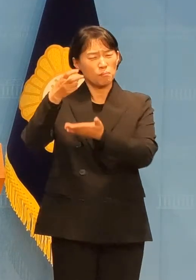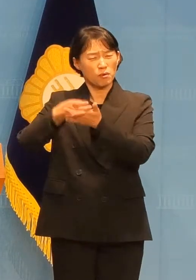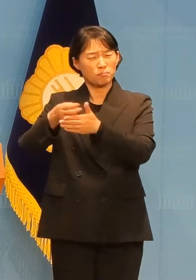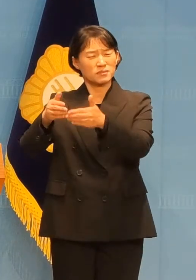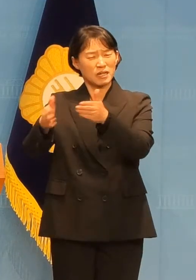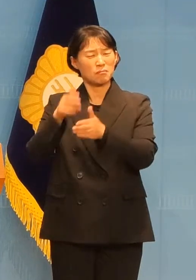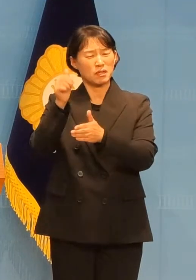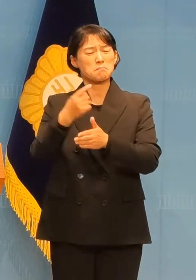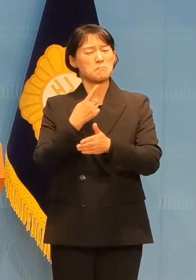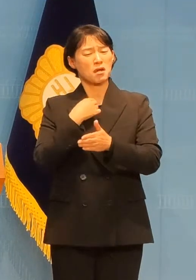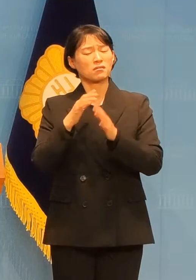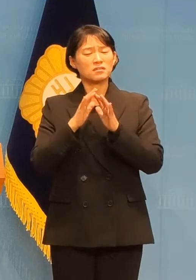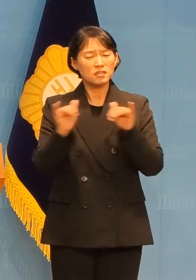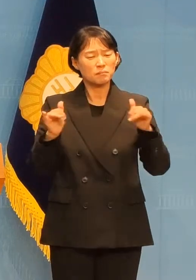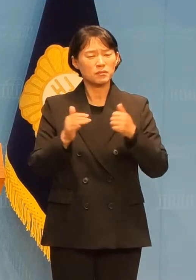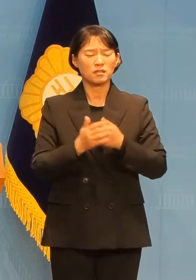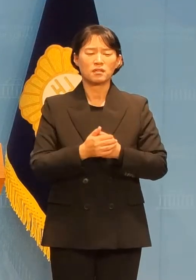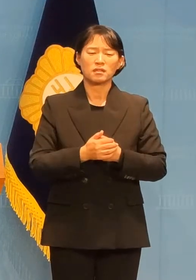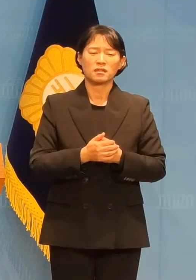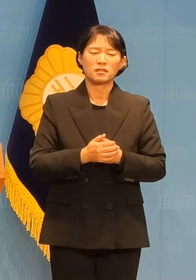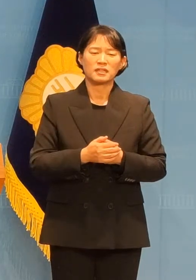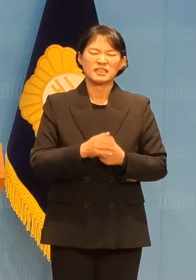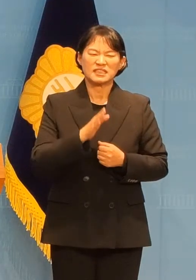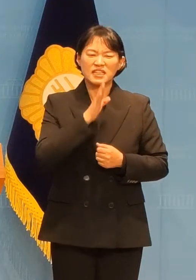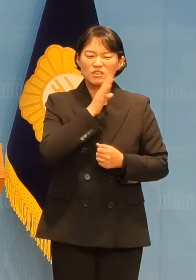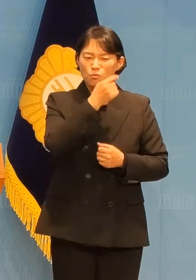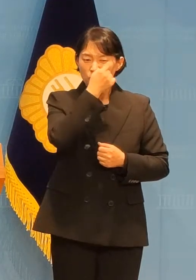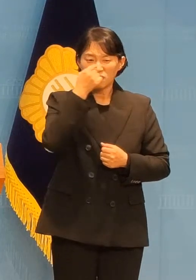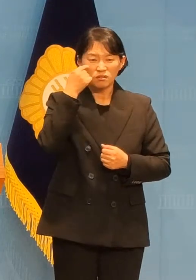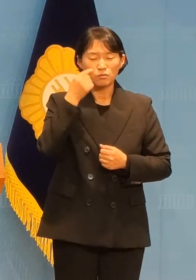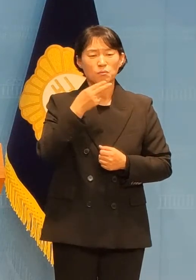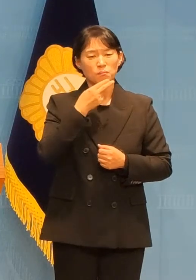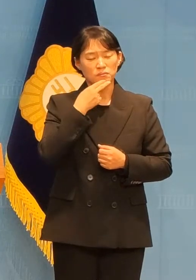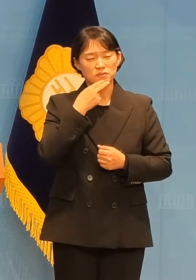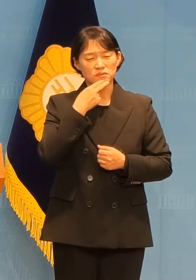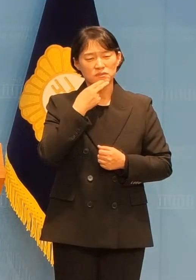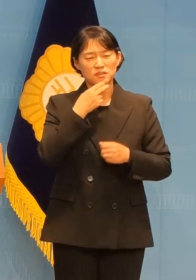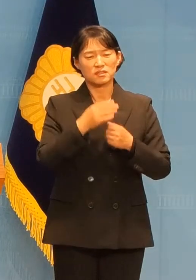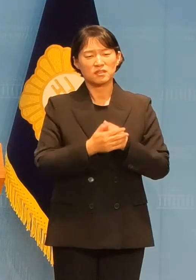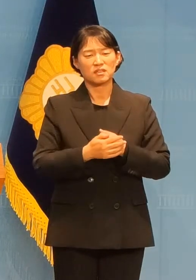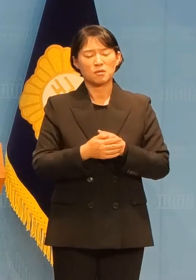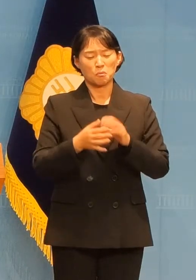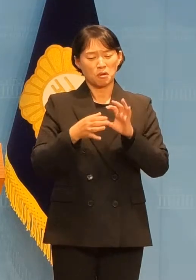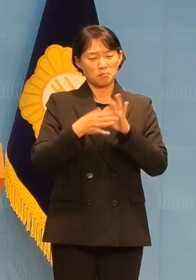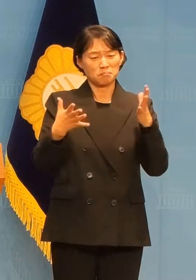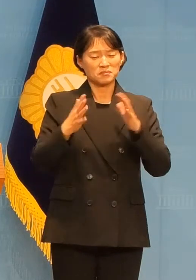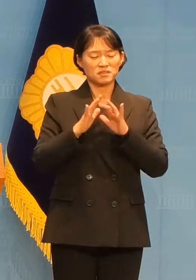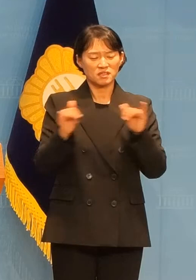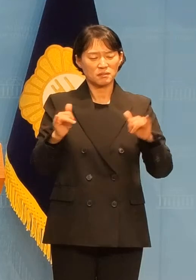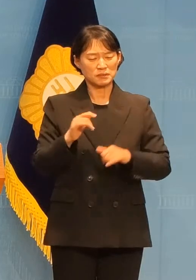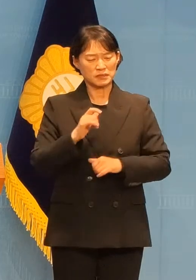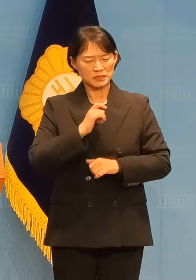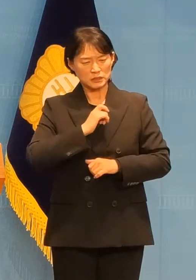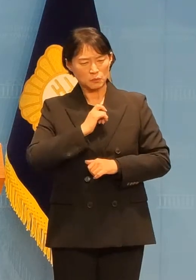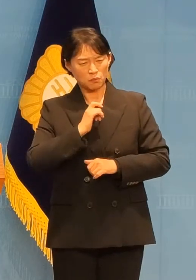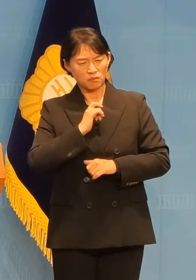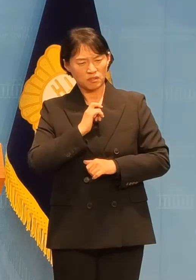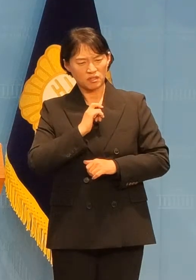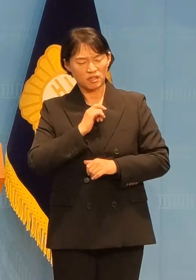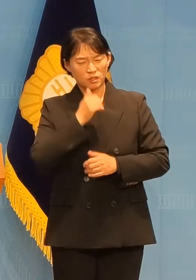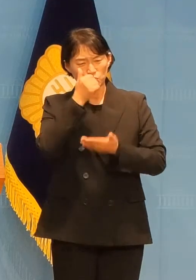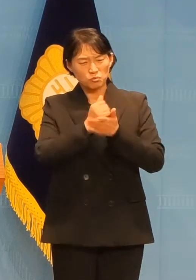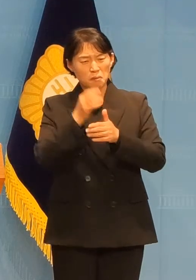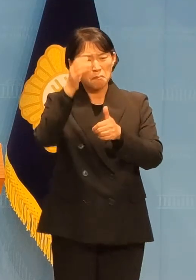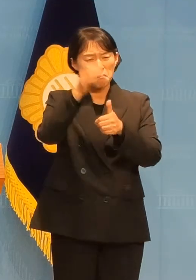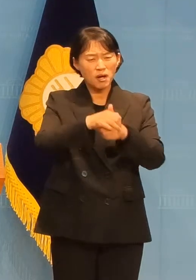지내신 분으로서 최소한의 사실 확인조차 없이 무관한 인물에게 의혹과 누명을 씌운